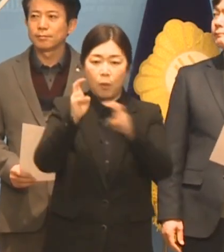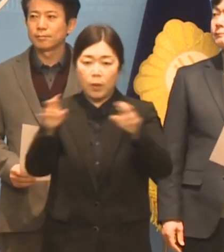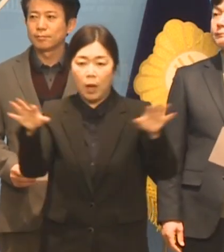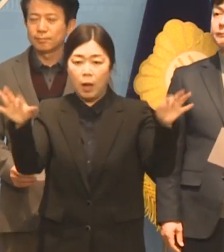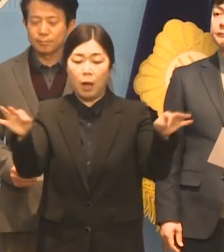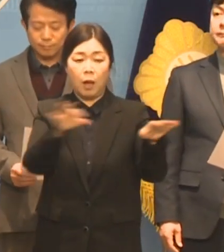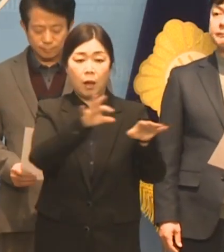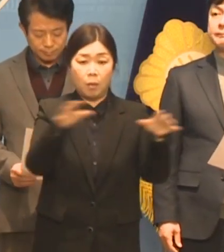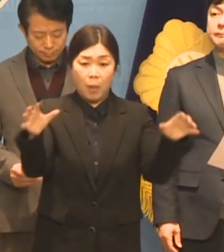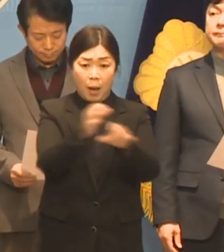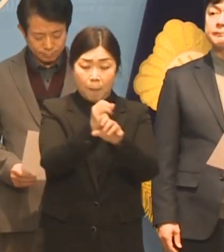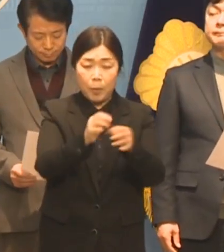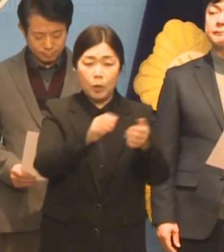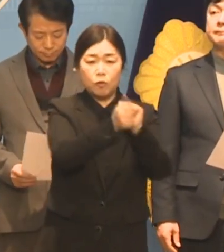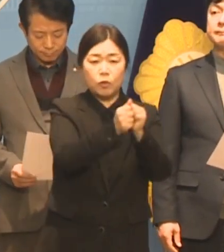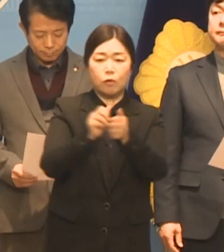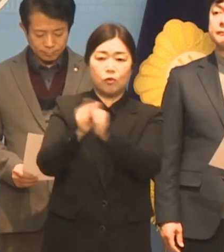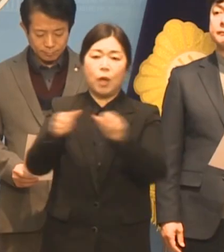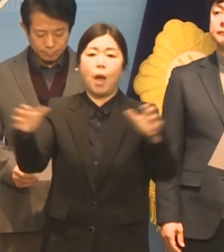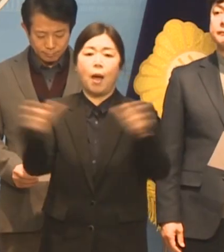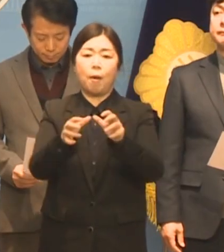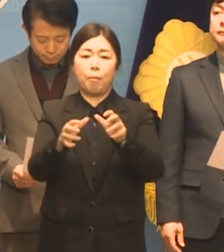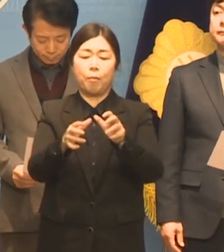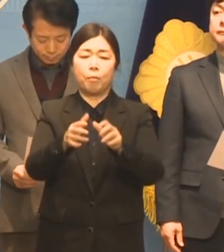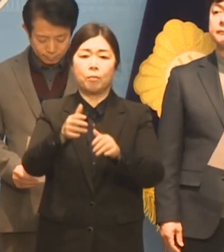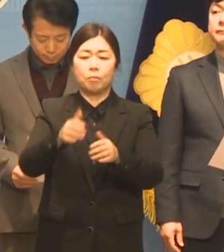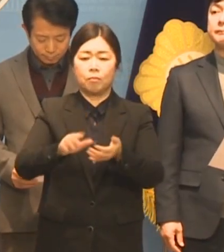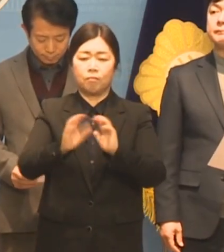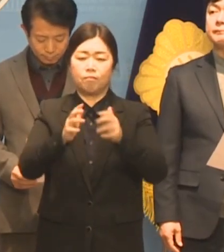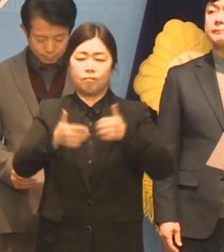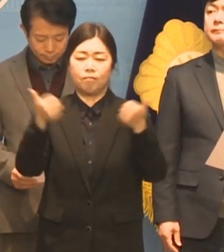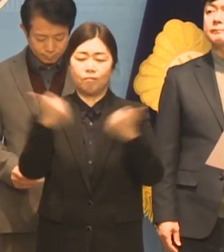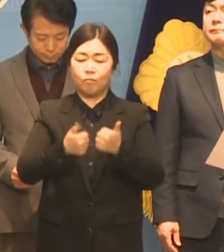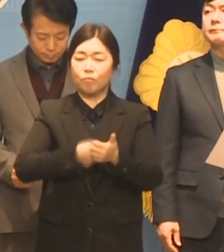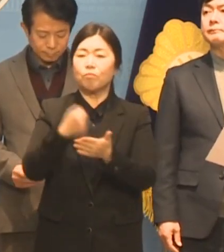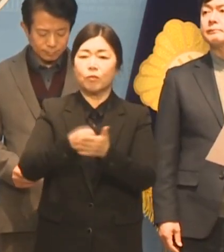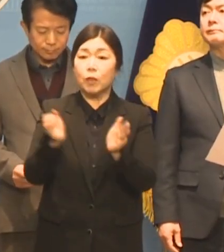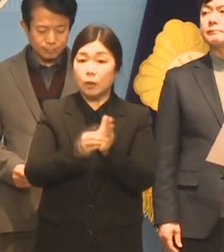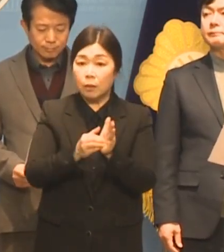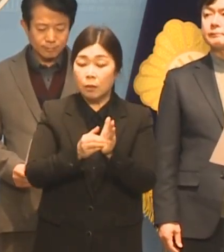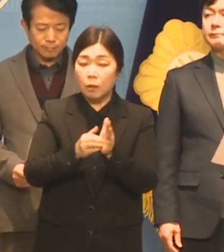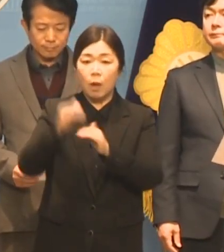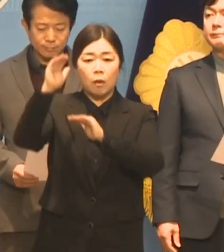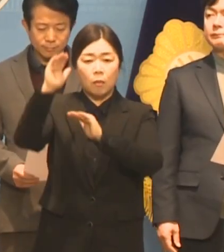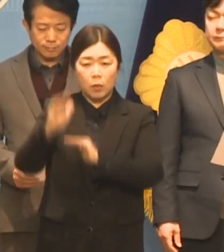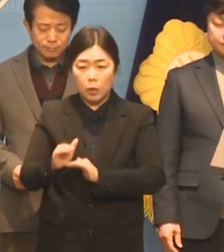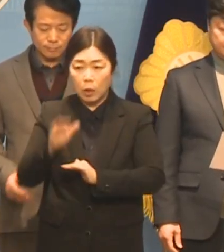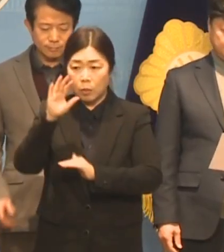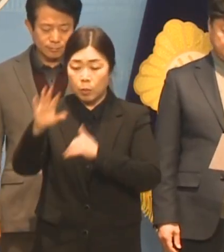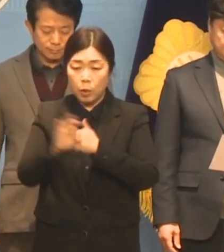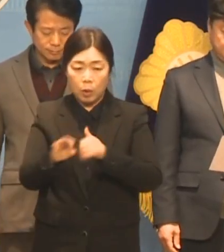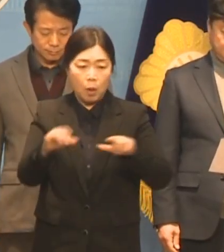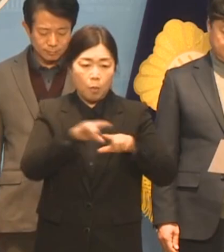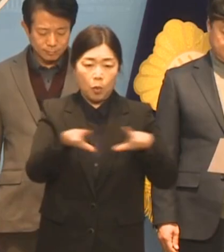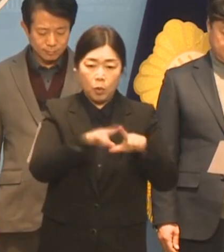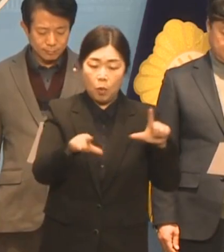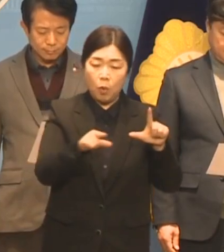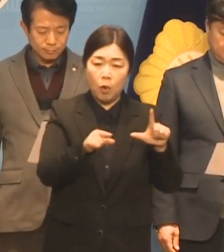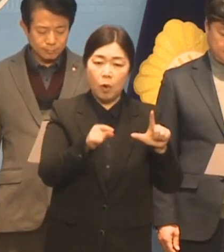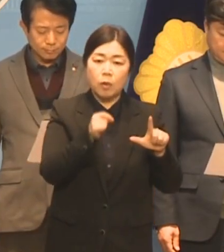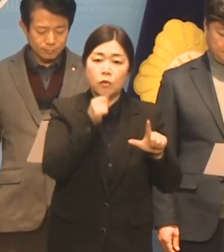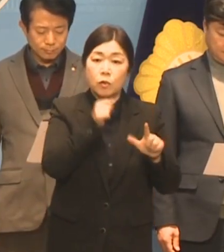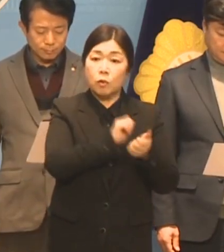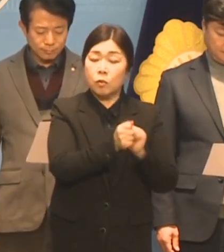일부 지배주주만을 위한 의사결정이 이루어지곤 했습니다. 그 과정에서 일반 주주의 권익은